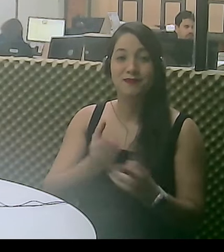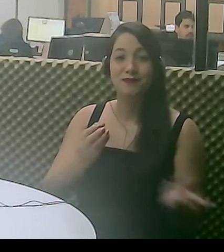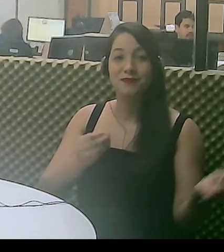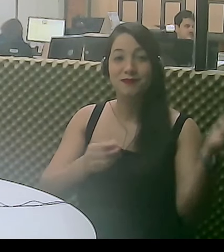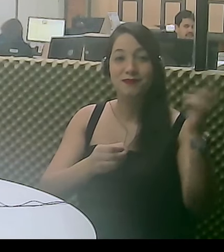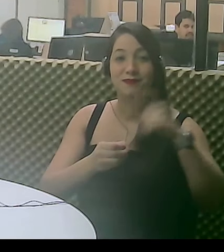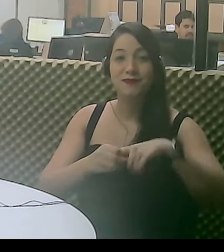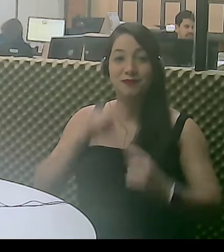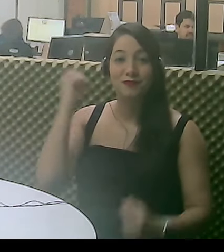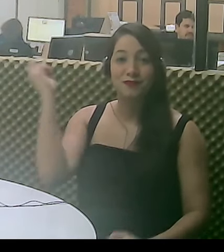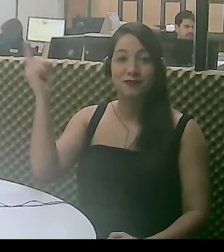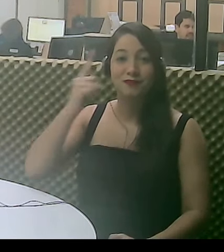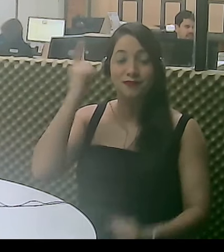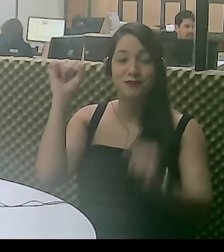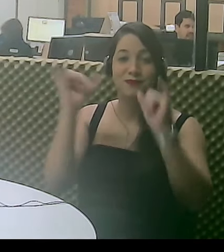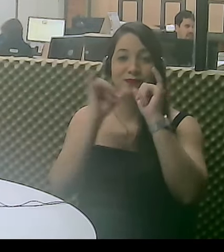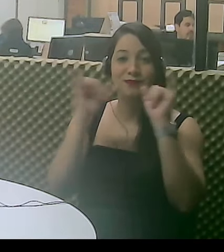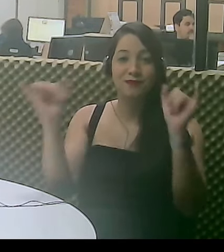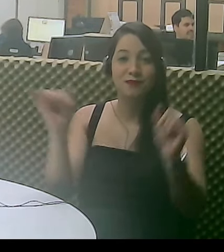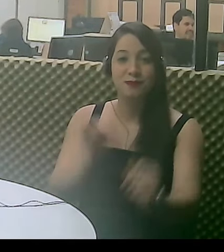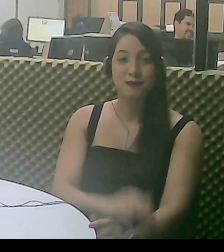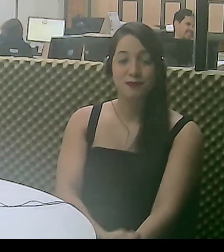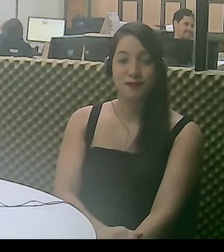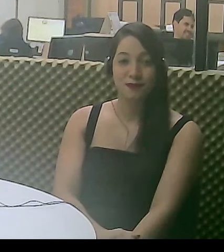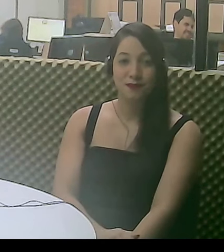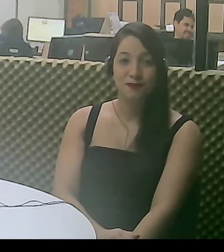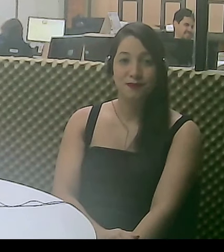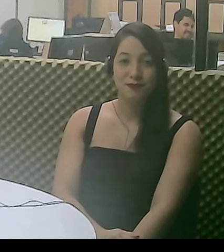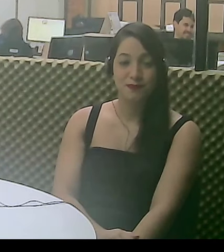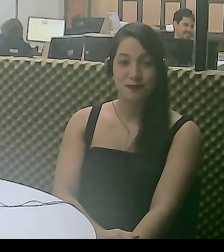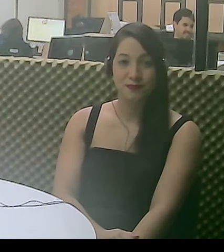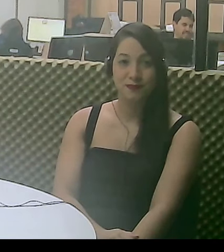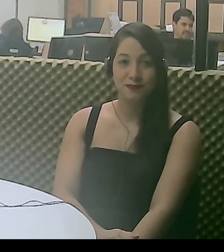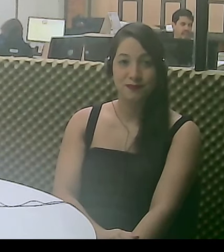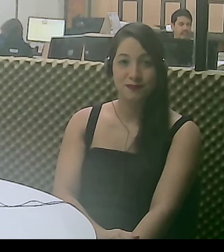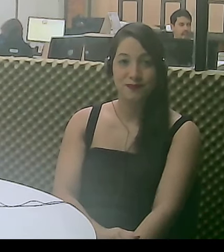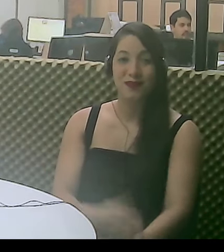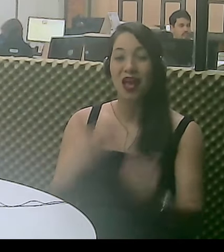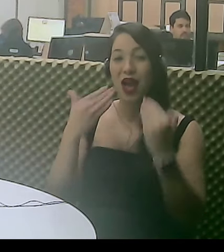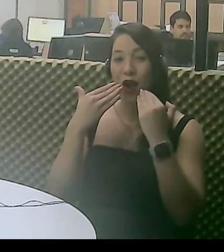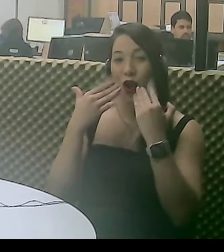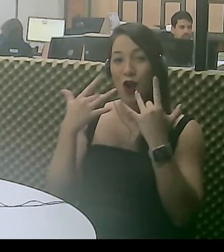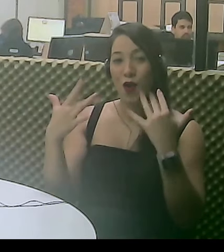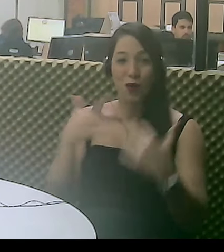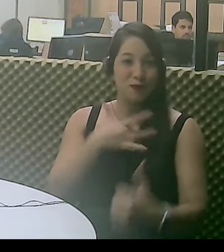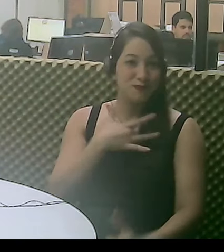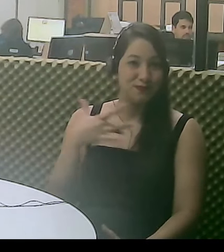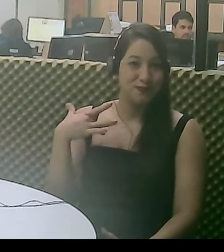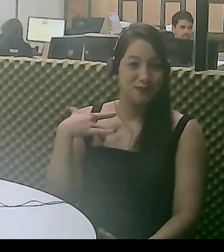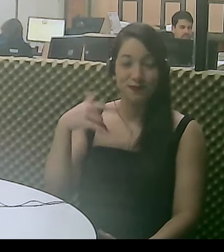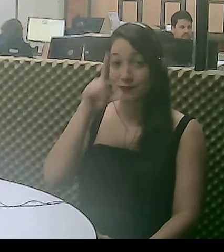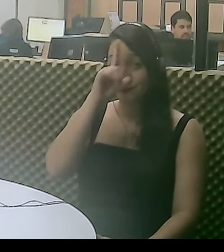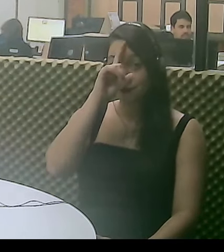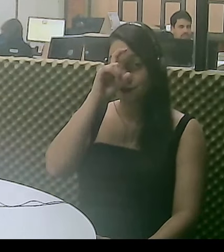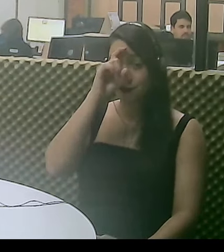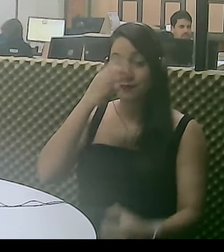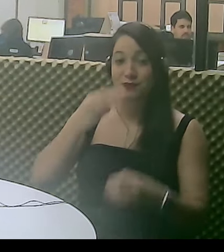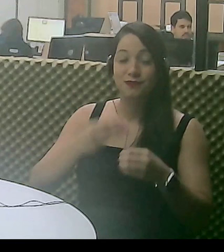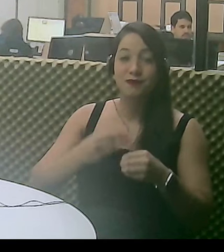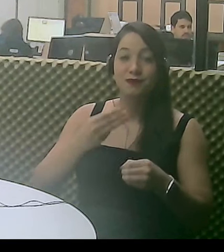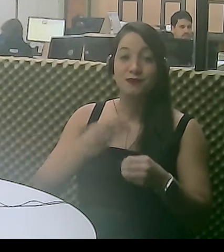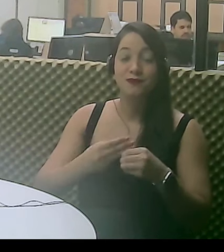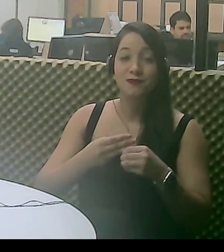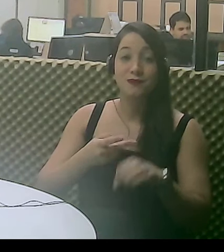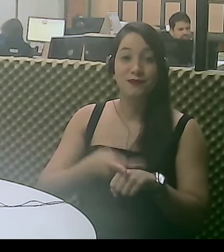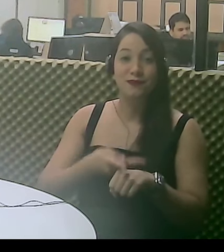intervalo e na volta tem o giro de notícias boa notícia na saúde o hospital municipal recebeu